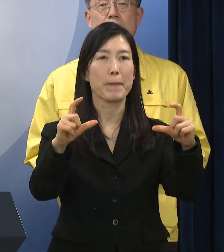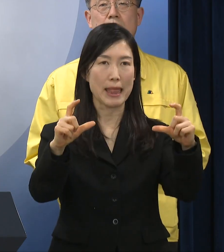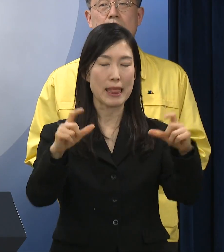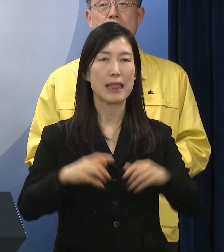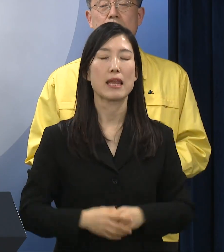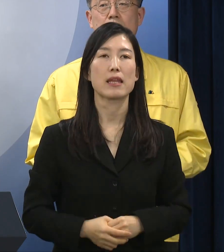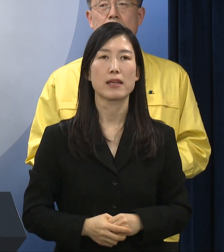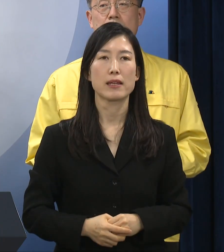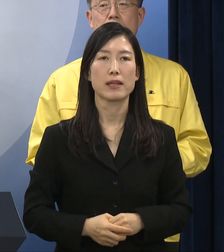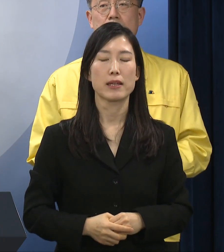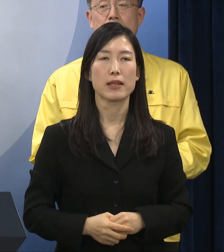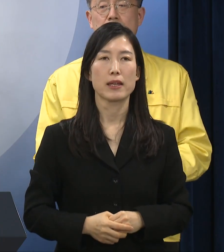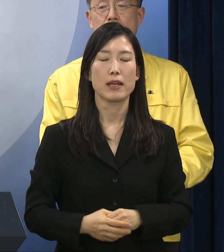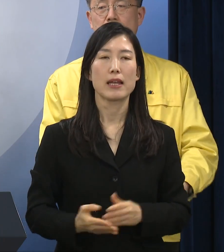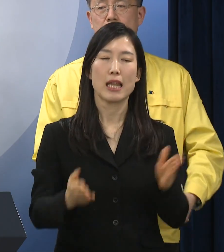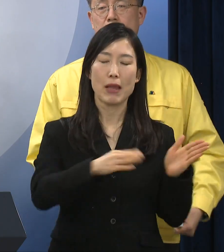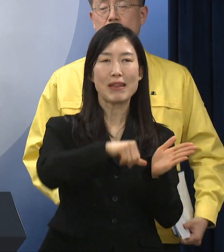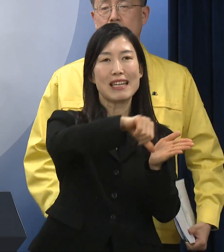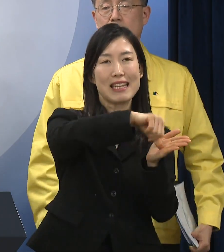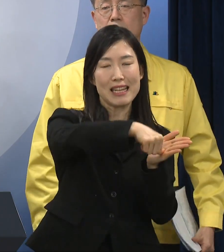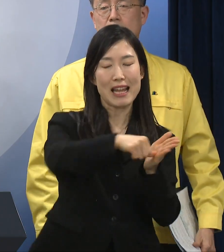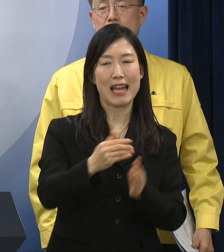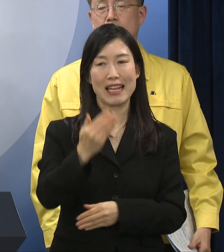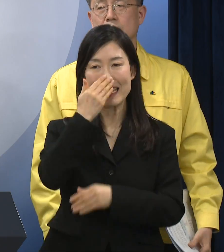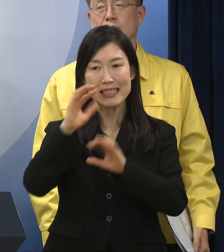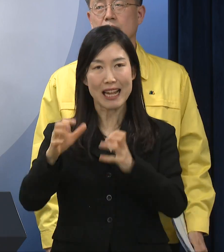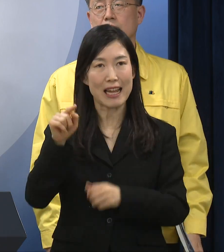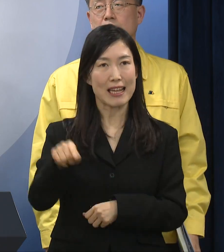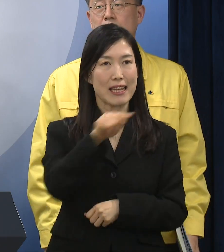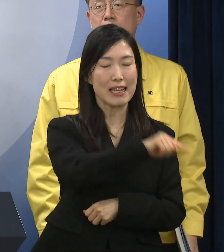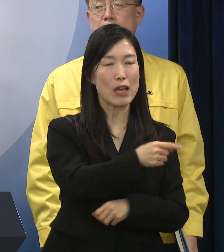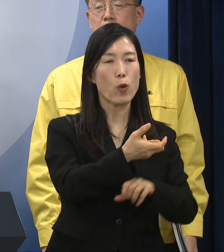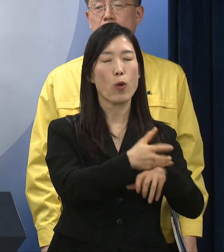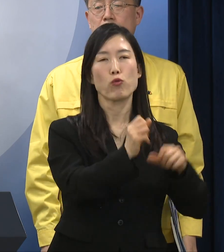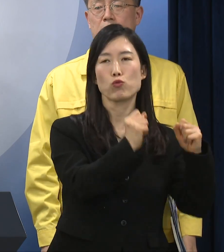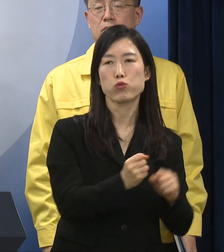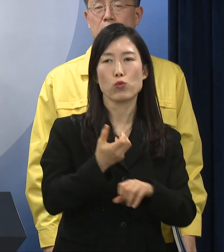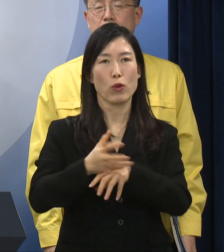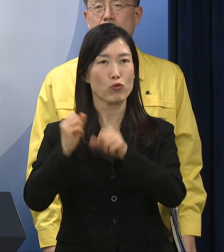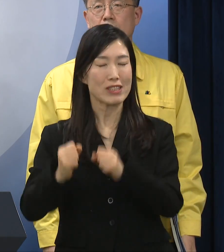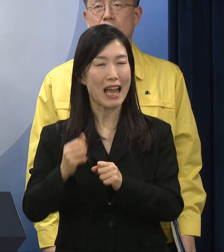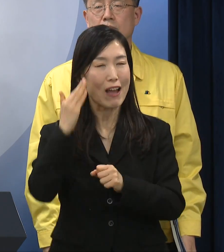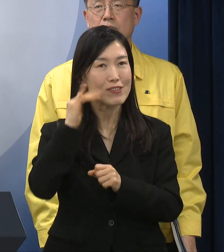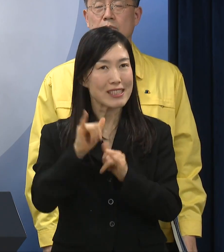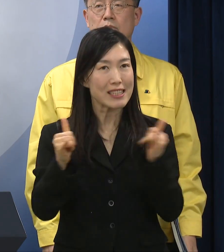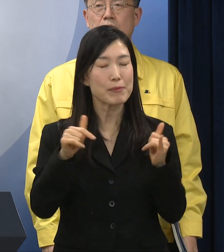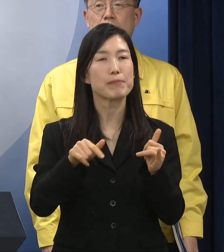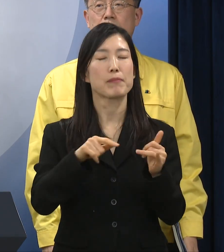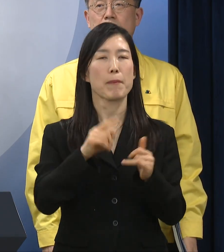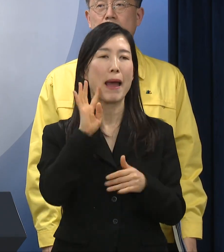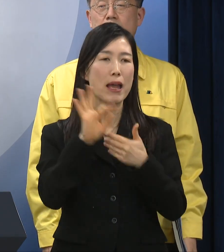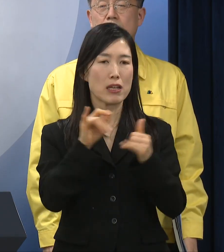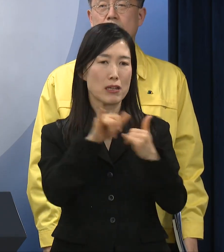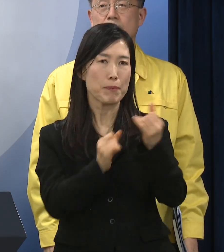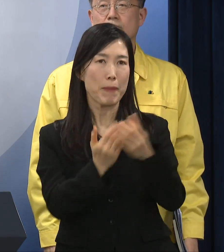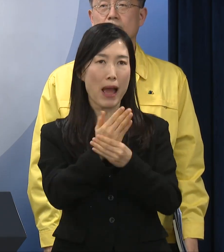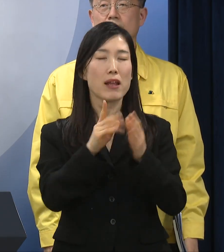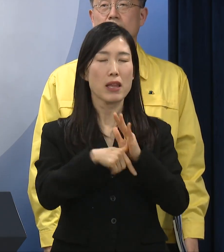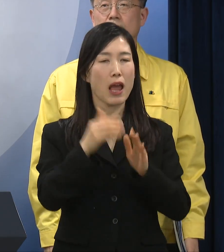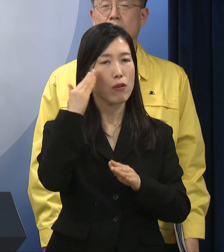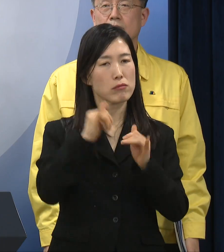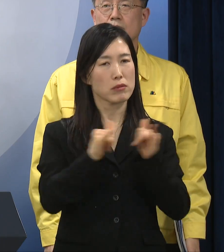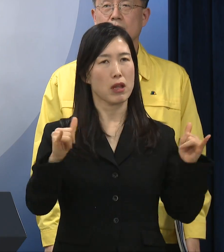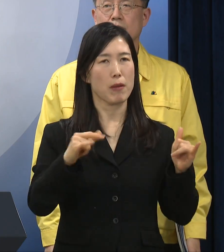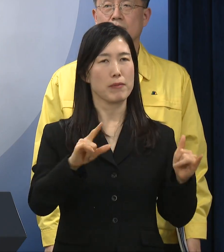발령하였습니다. 다음으로 이란, 이스라엘 체류 재외국민 보호대책입니다. 우리 대사관이 유사시 현재 체류 중인 우리